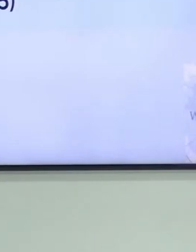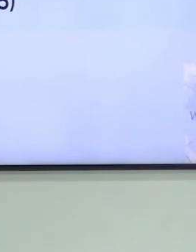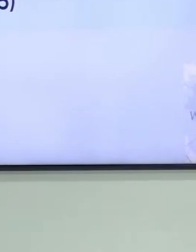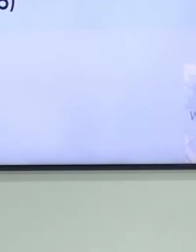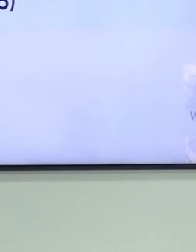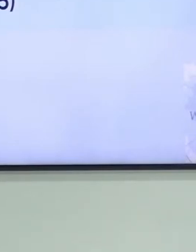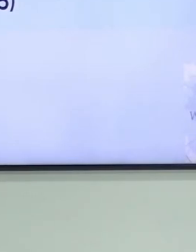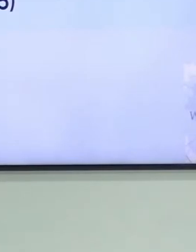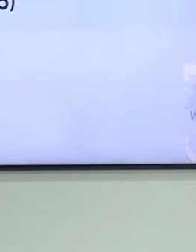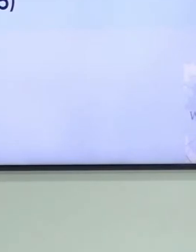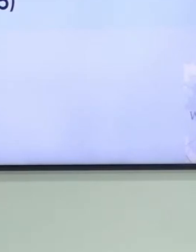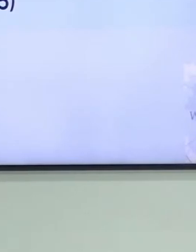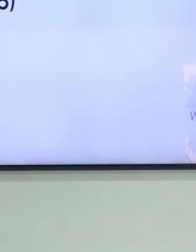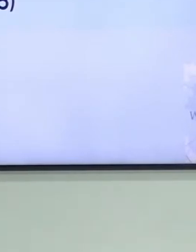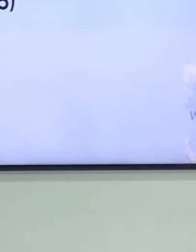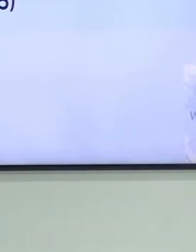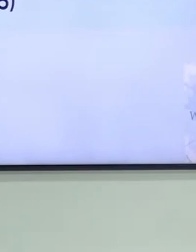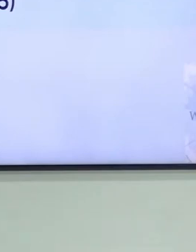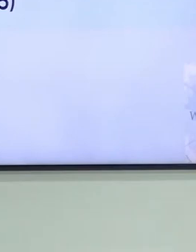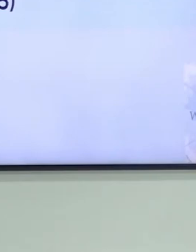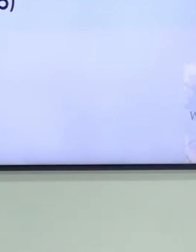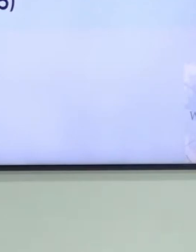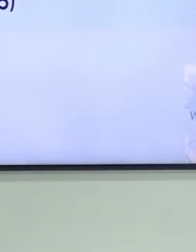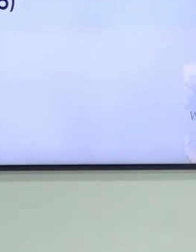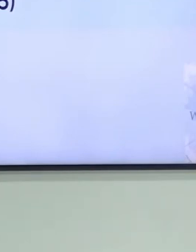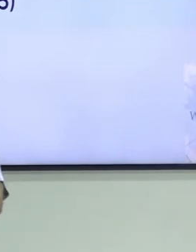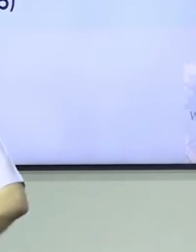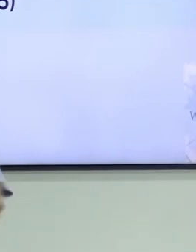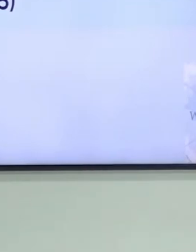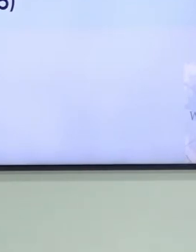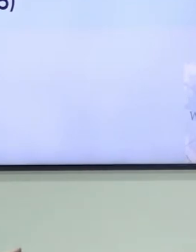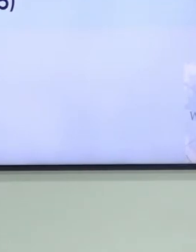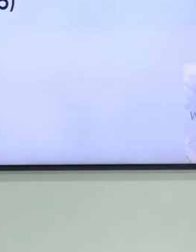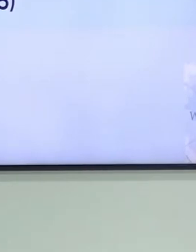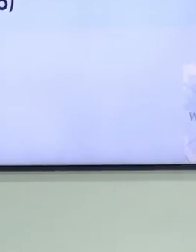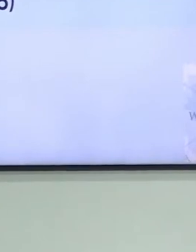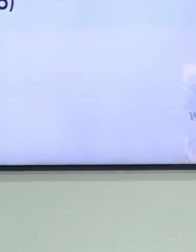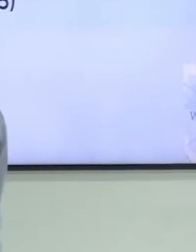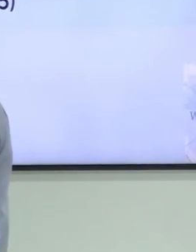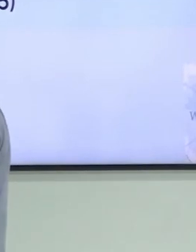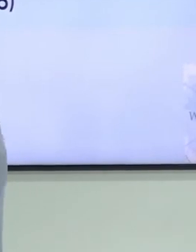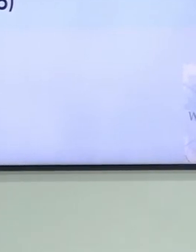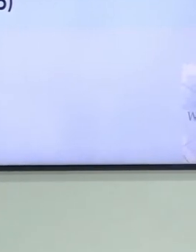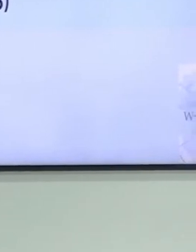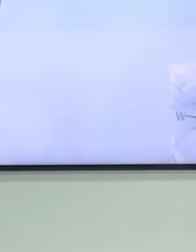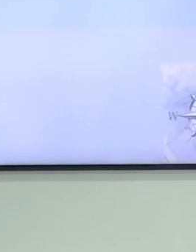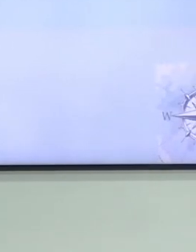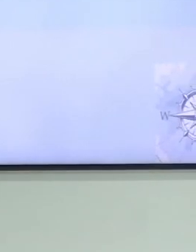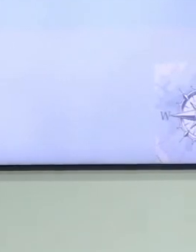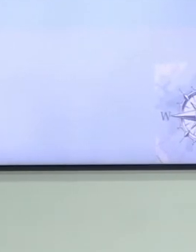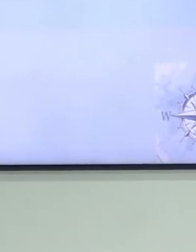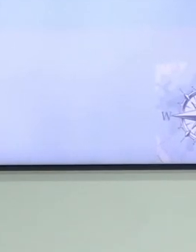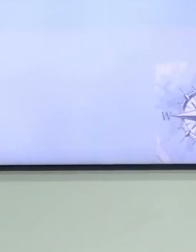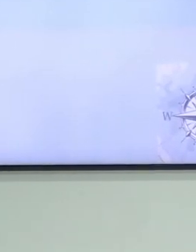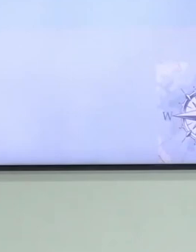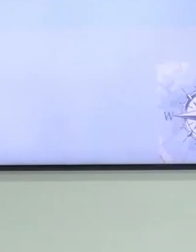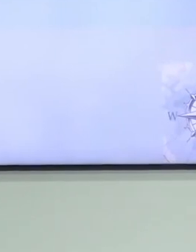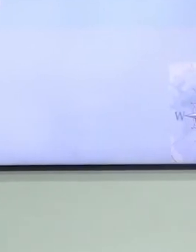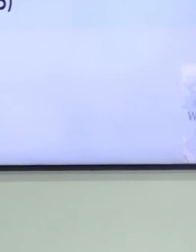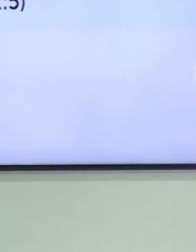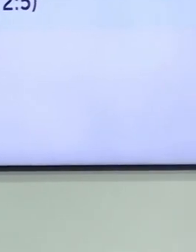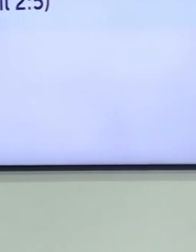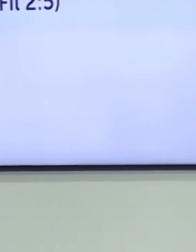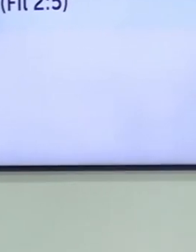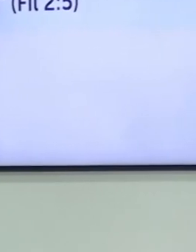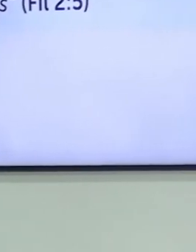Stem julle saam? Ek moet dit kies. Dit gaan nie vanself kom nie. Hierdie vlees, ek is nog in hierdie dop wat vlees is, en hierdie vlees wil nie eintlik die